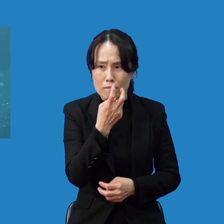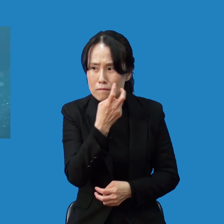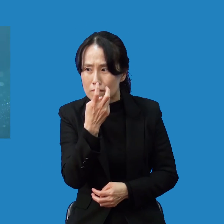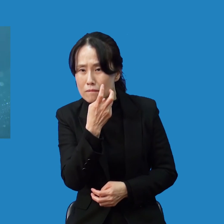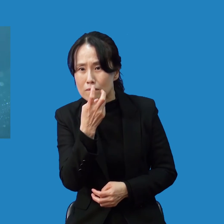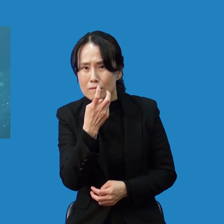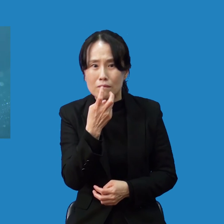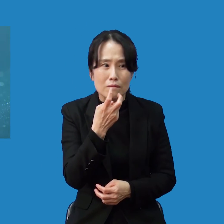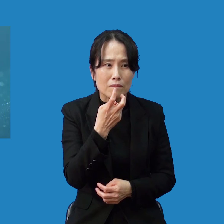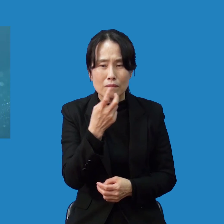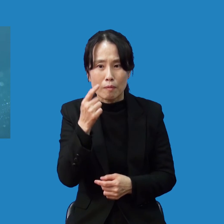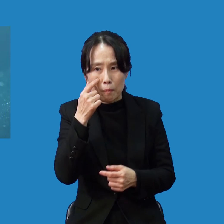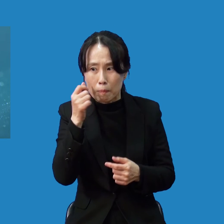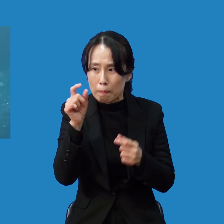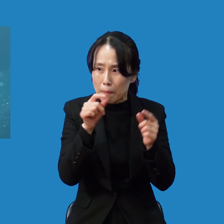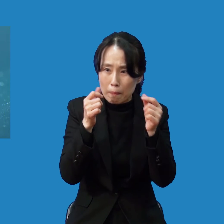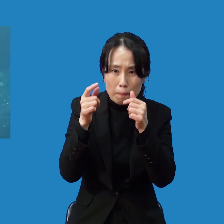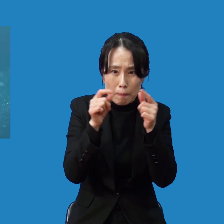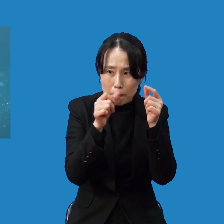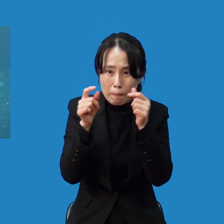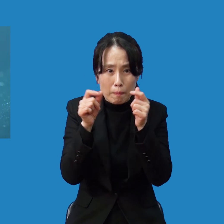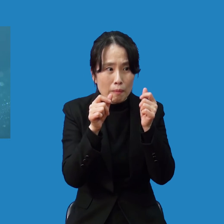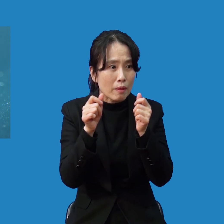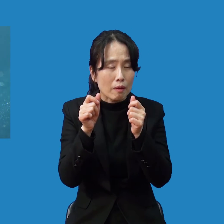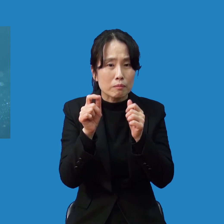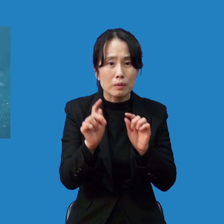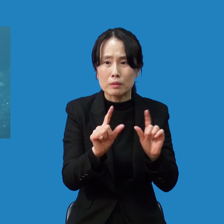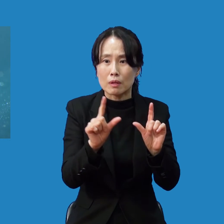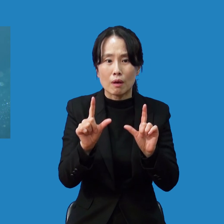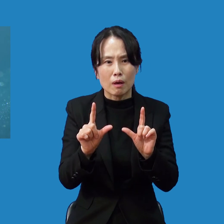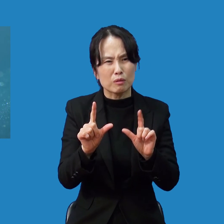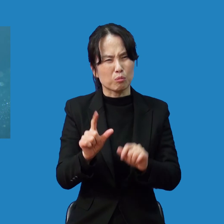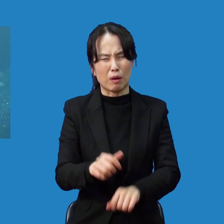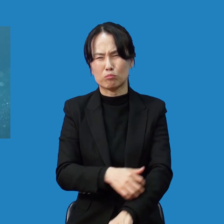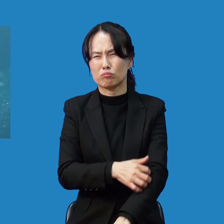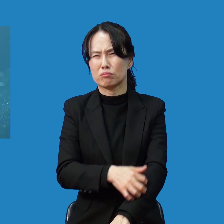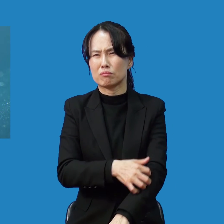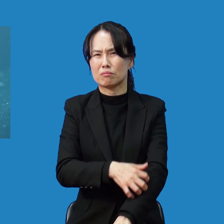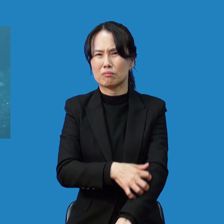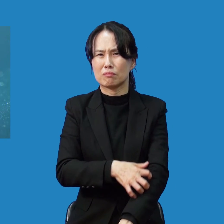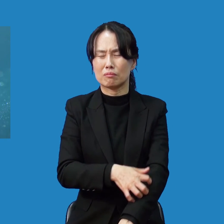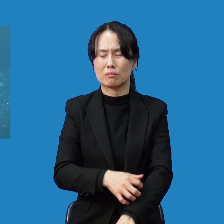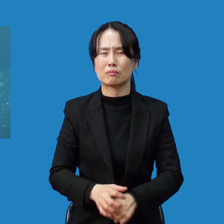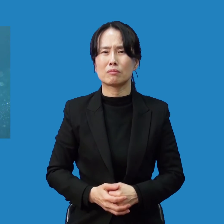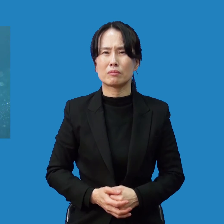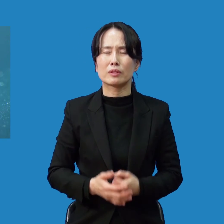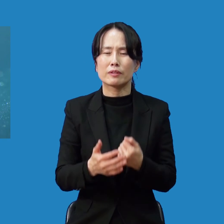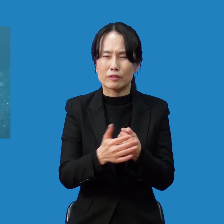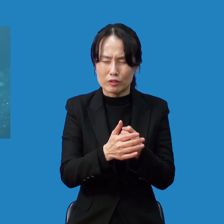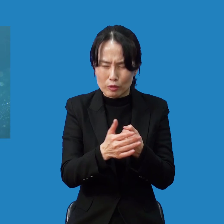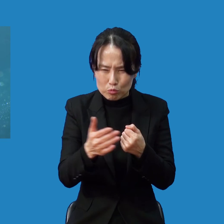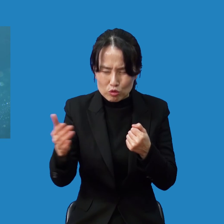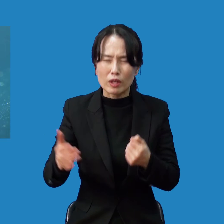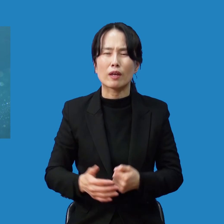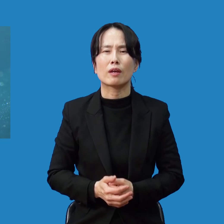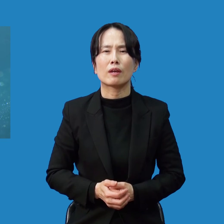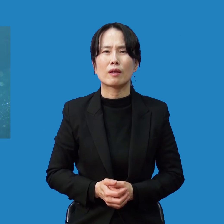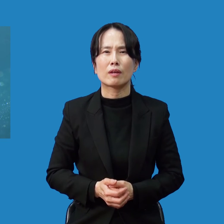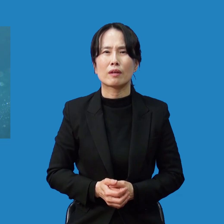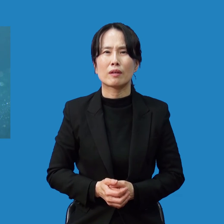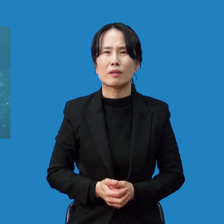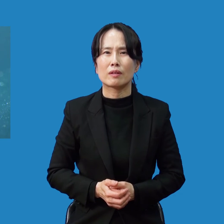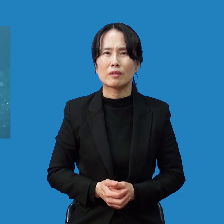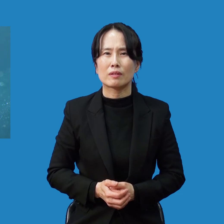불편하고 처신이 좀 그렇지 않습니까? 그래서 아예 아이고 나는 처음부터